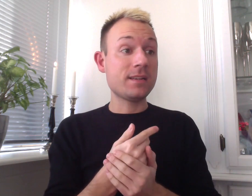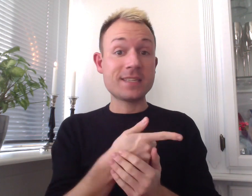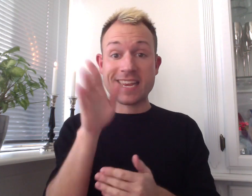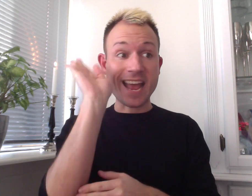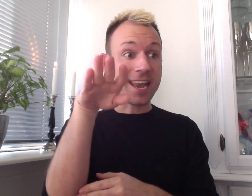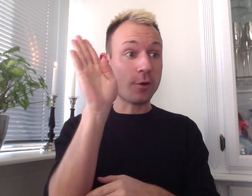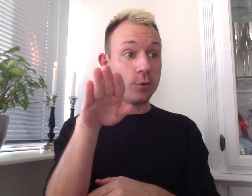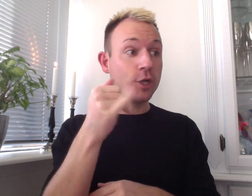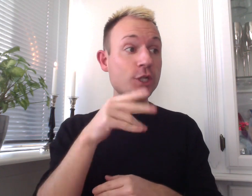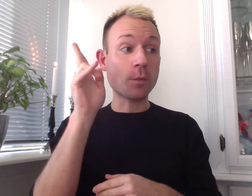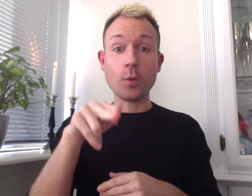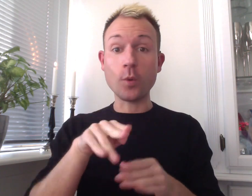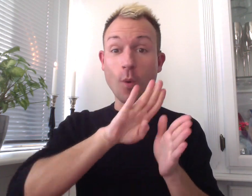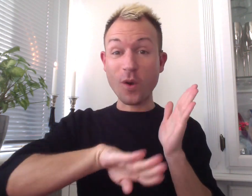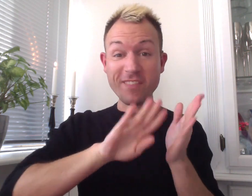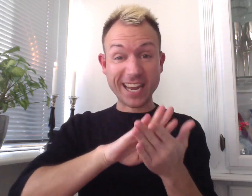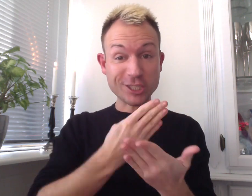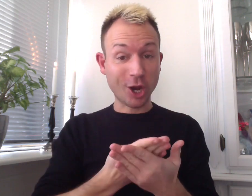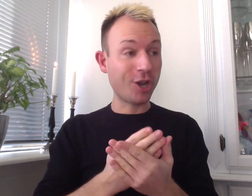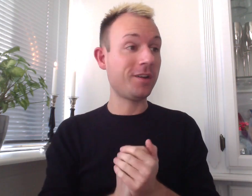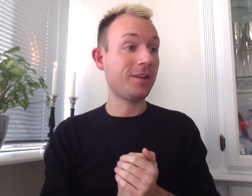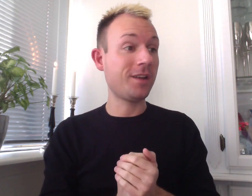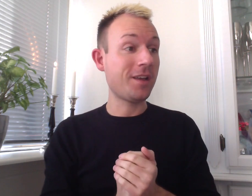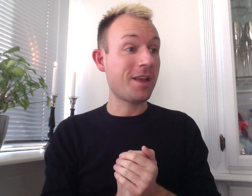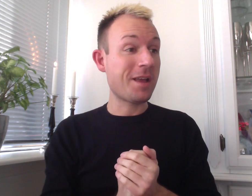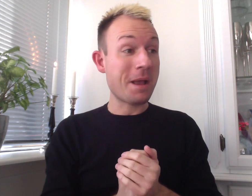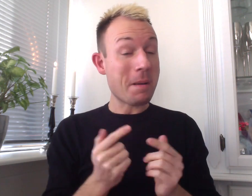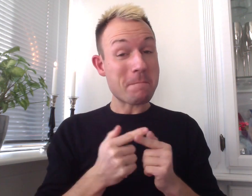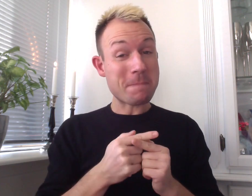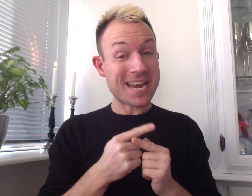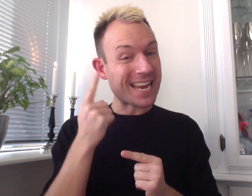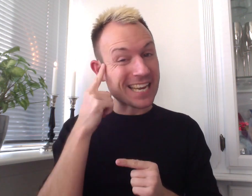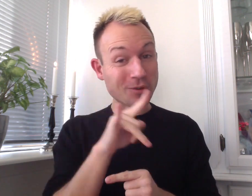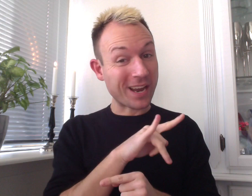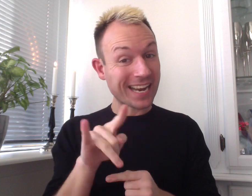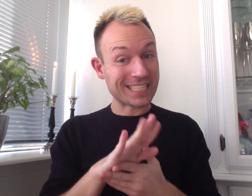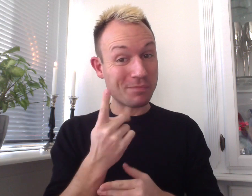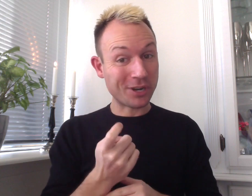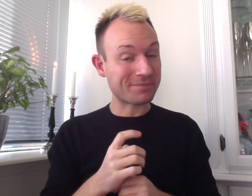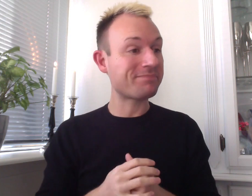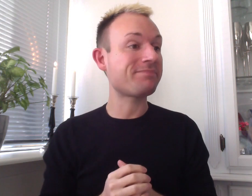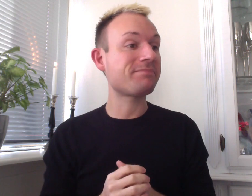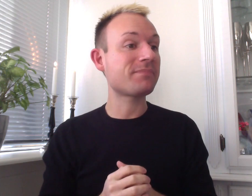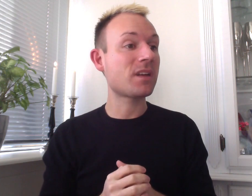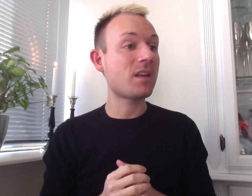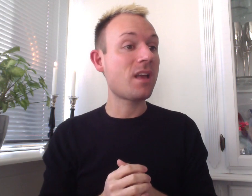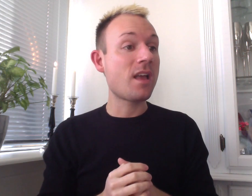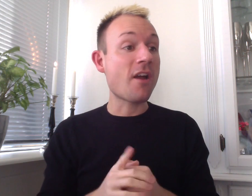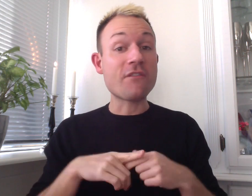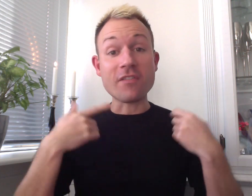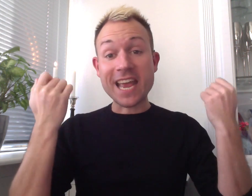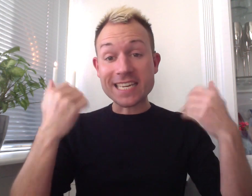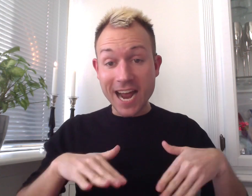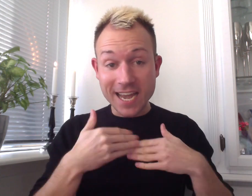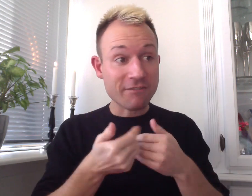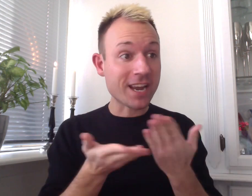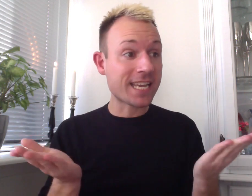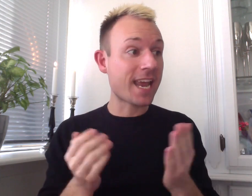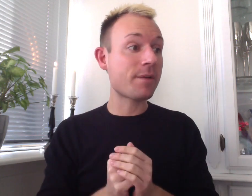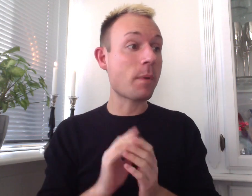til jer derude, som kunne undvære tolk. Men jeg tror ikke rigtigt på det. For vil jeg rette for en dag med